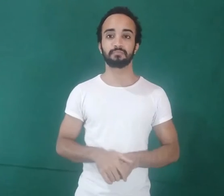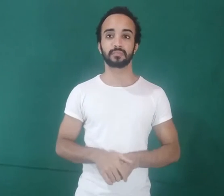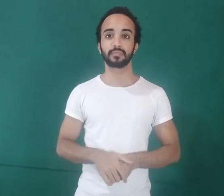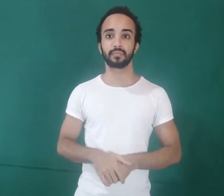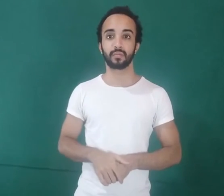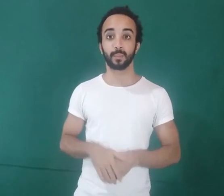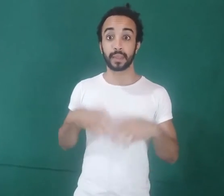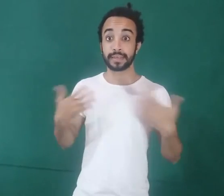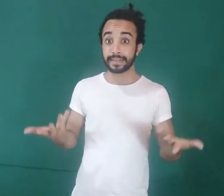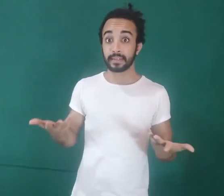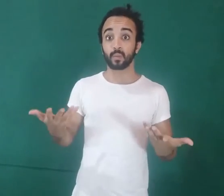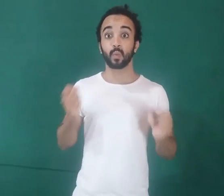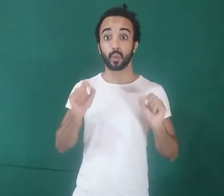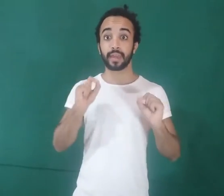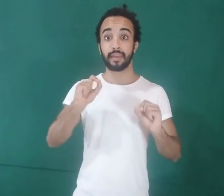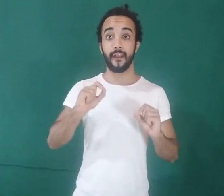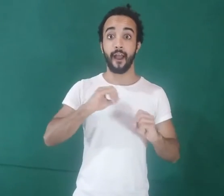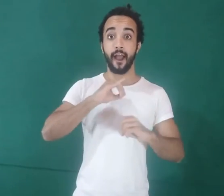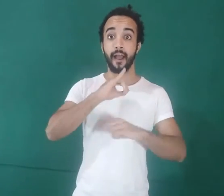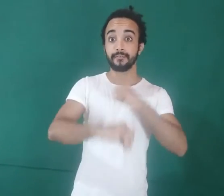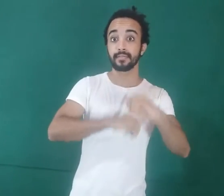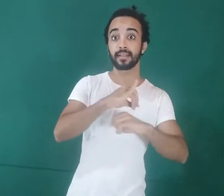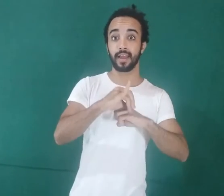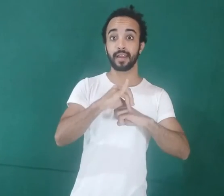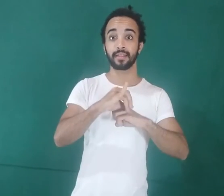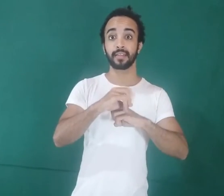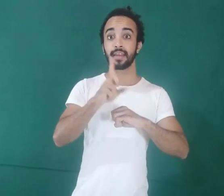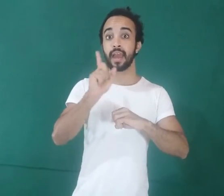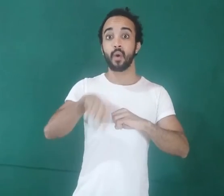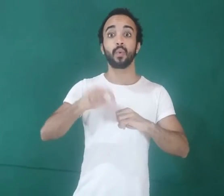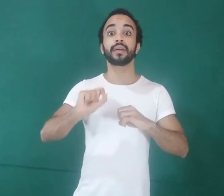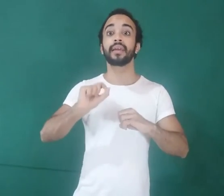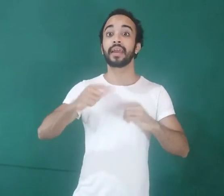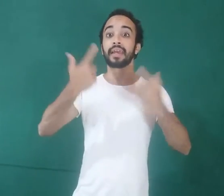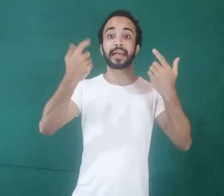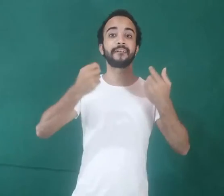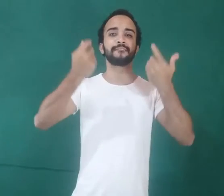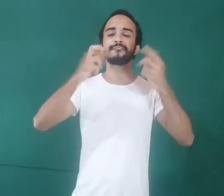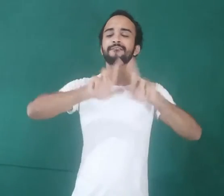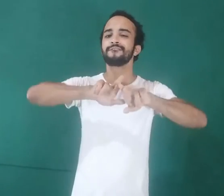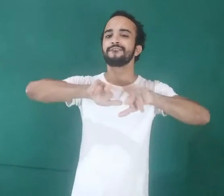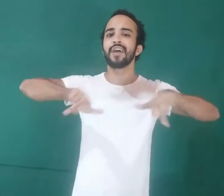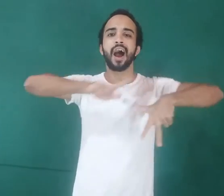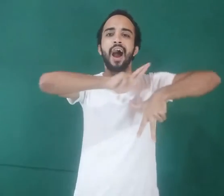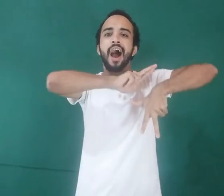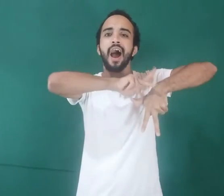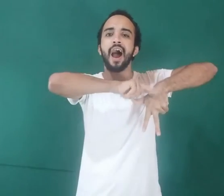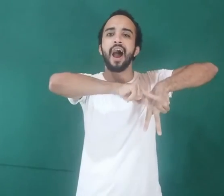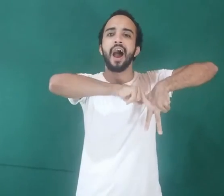E tipo, mas a internet, da maneira que eu uso, a internet não é ele, não. A internet